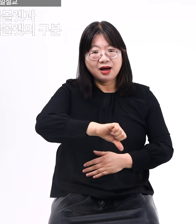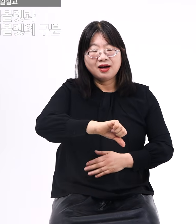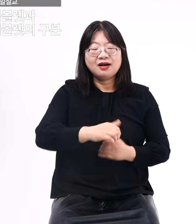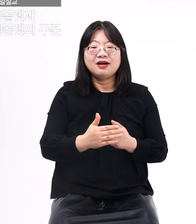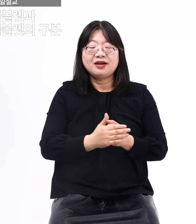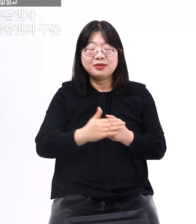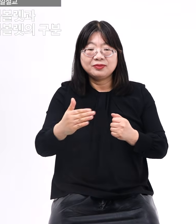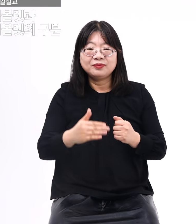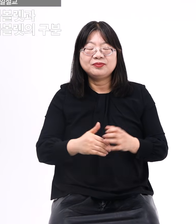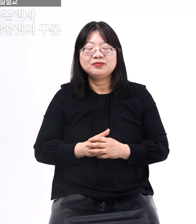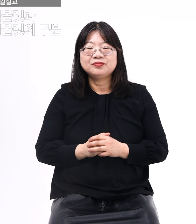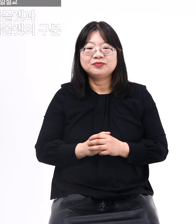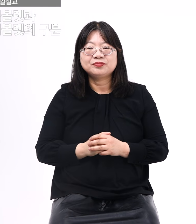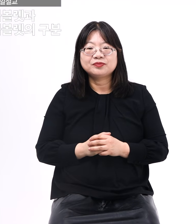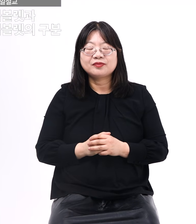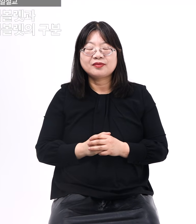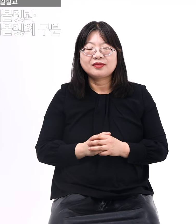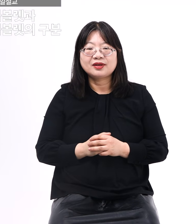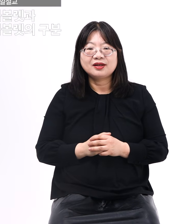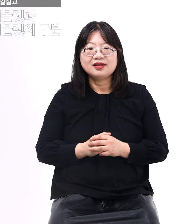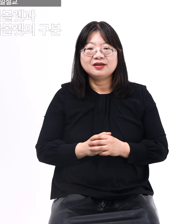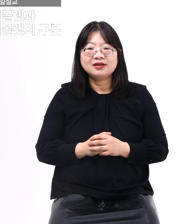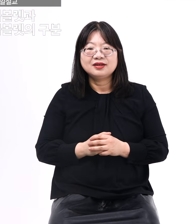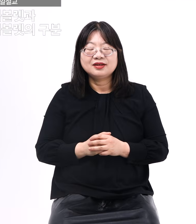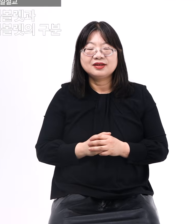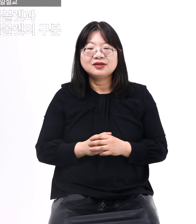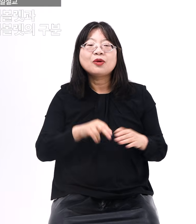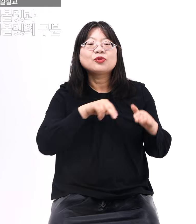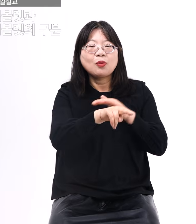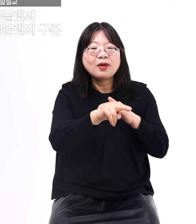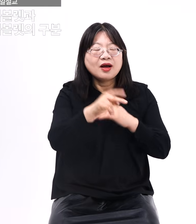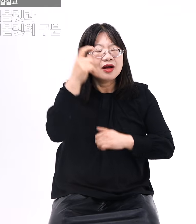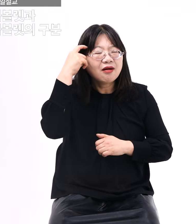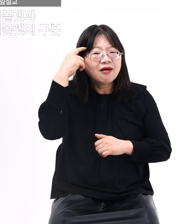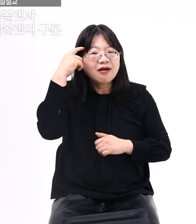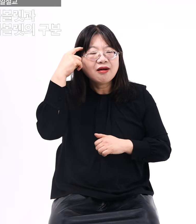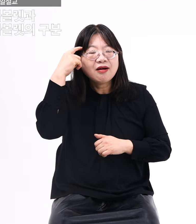그래서 그들이 자기네 지역으로 도망가려고